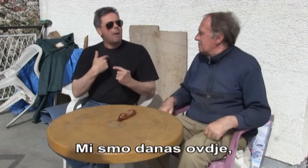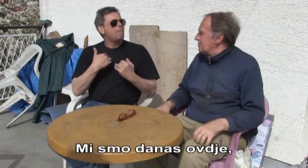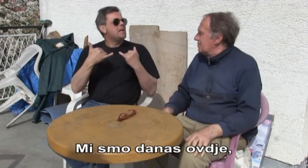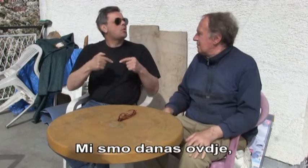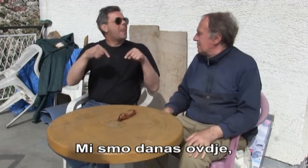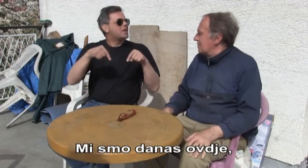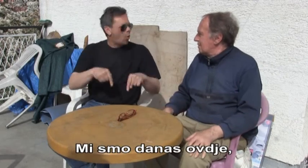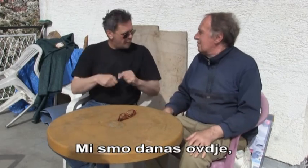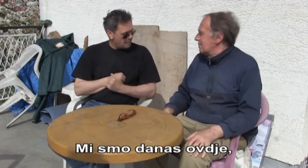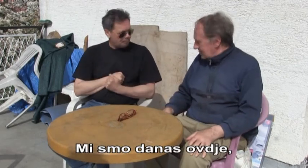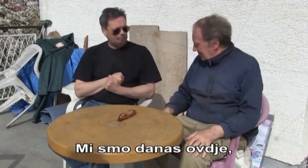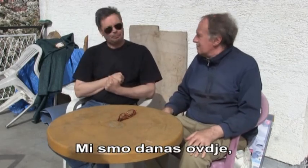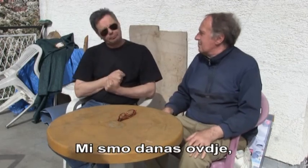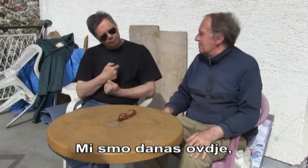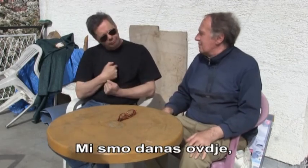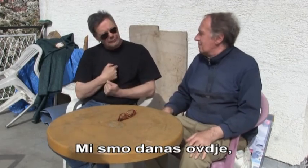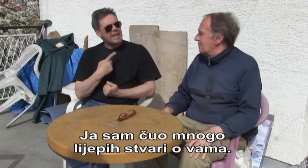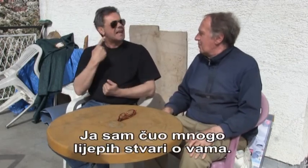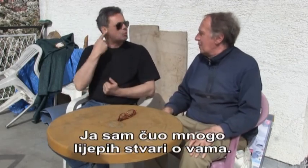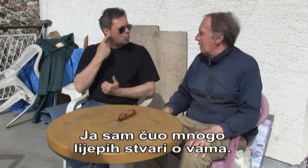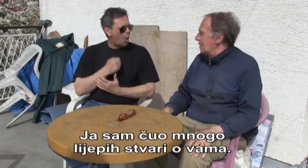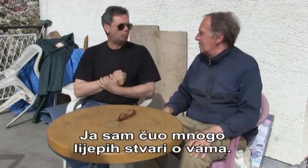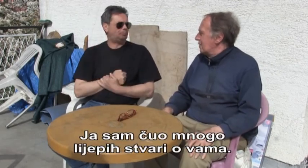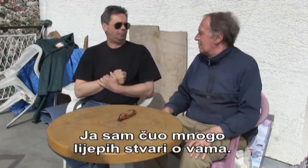Mi smo danas ovdje. Ja sam čuo